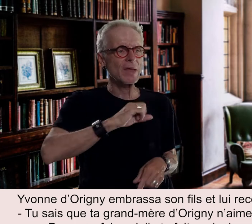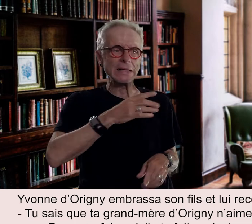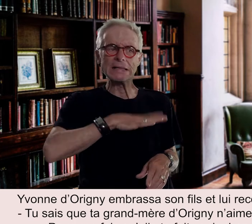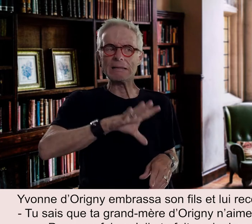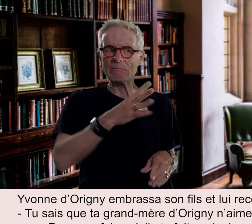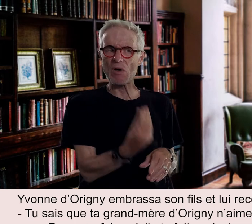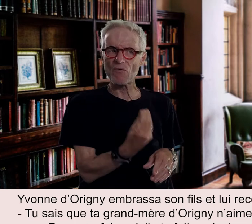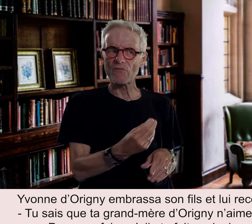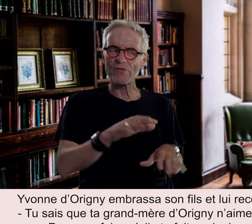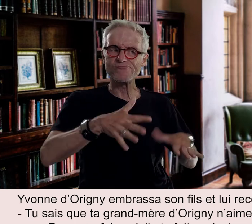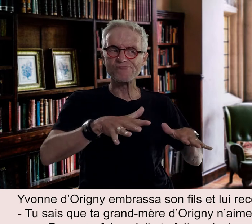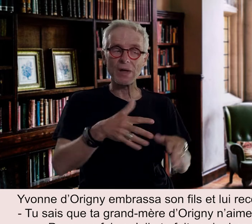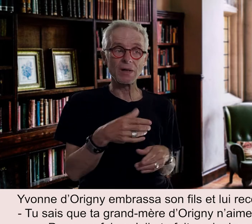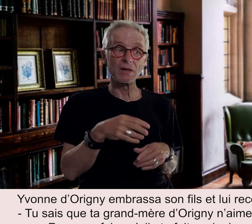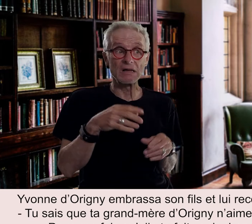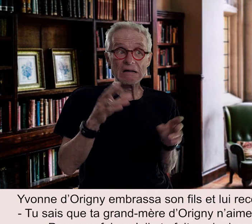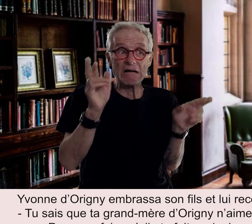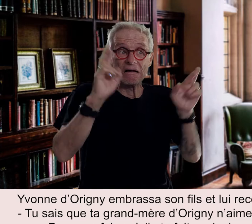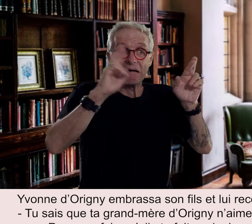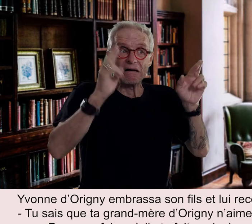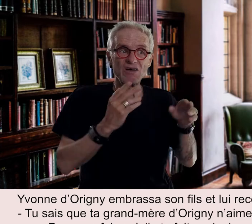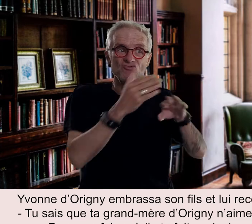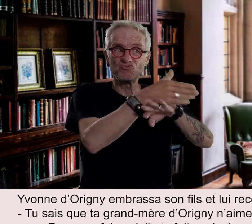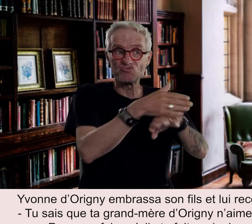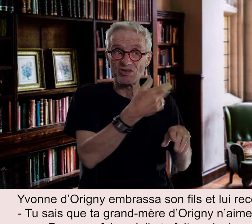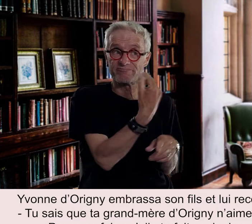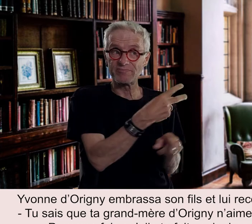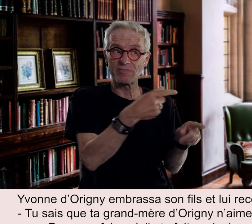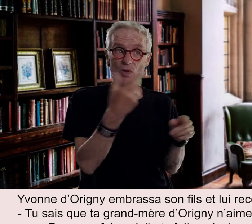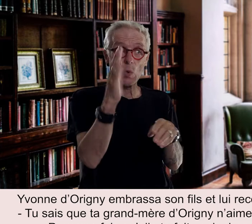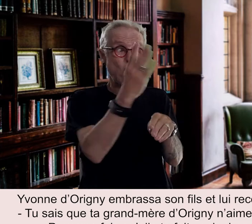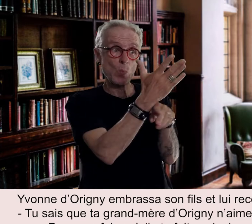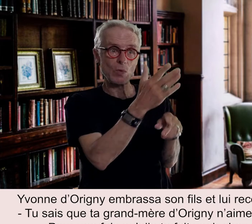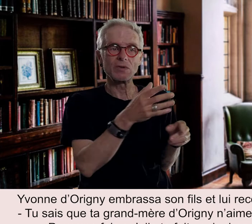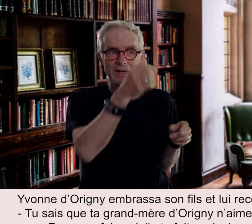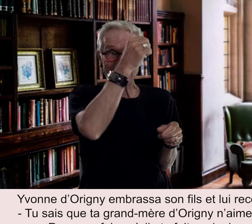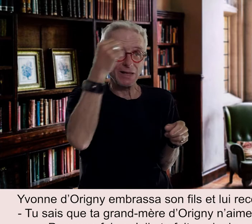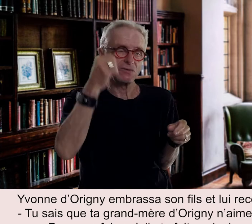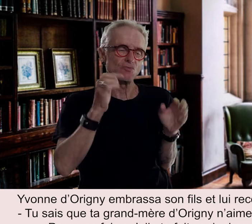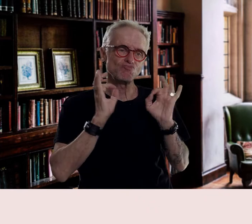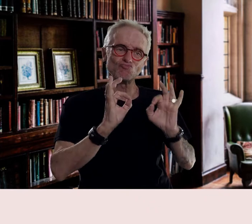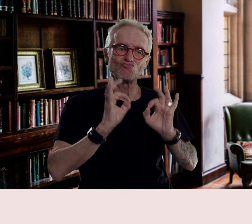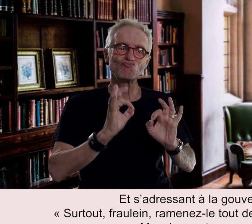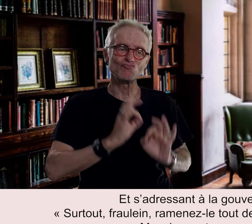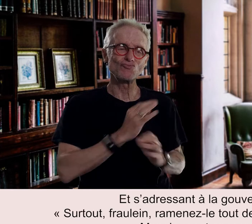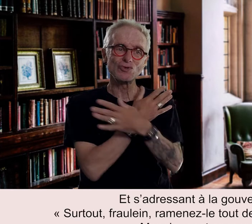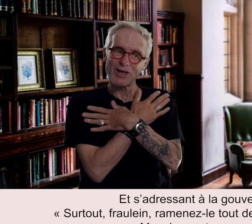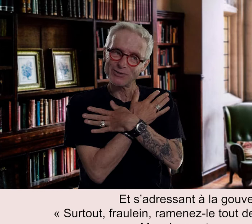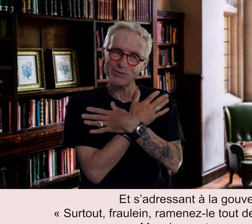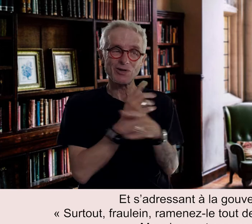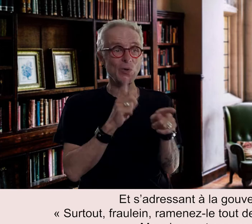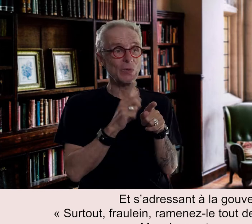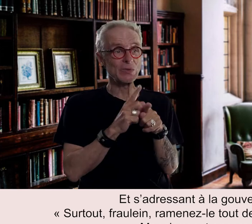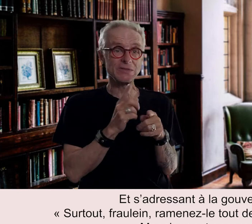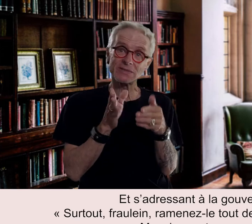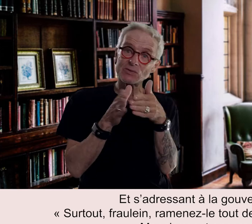enfants. Pour une fois qu'elle te fait venir chez elle, il faut lui montrer que tu es un petit garçon raisonnable. Et s'adressant